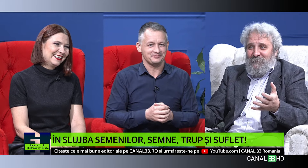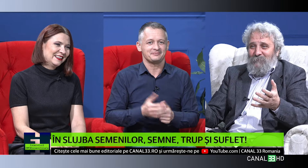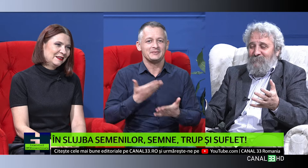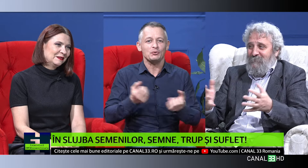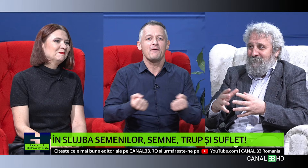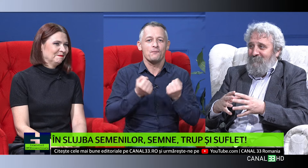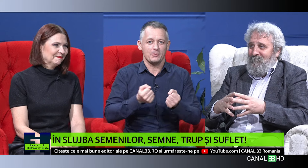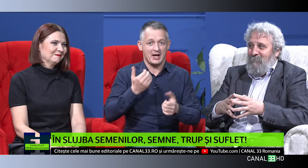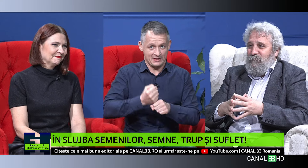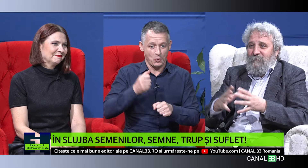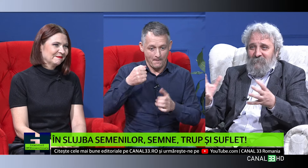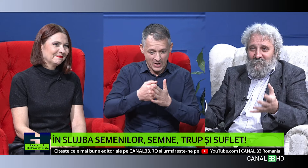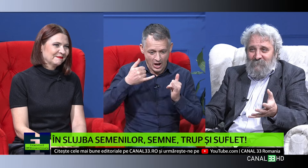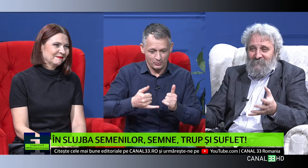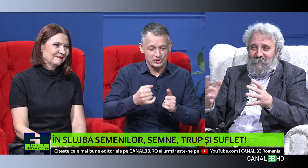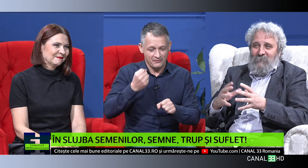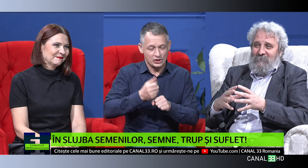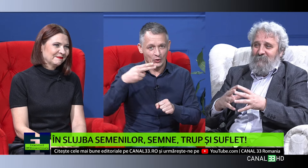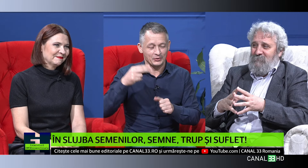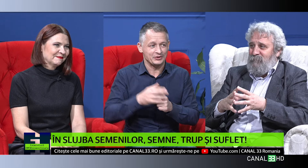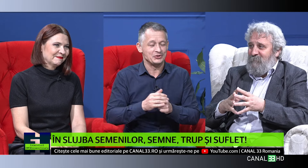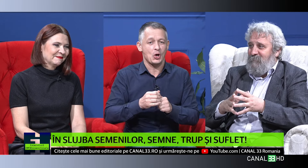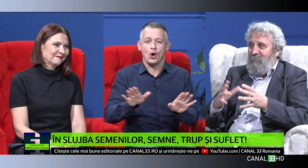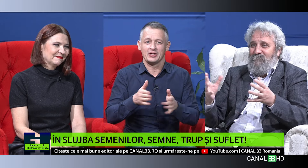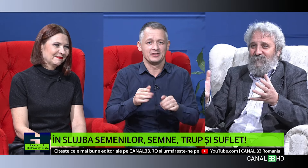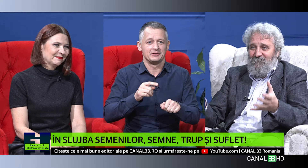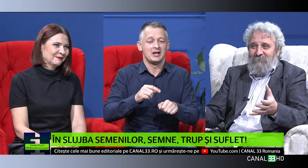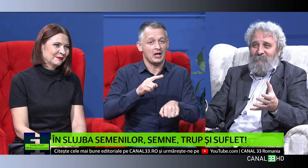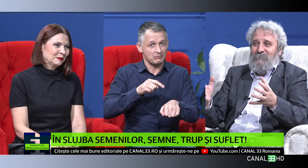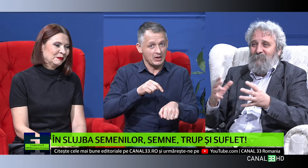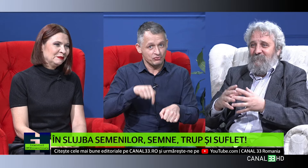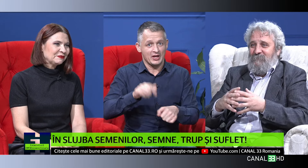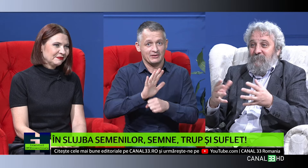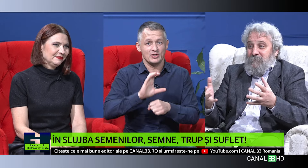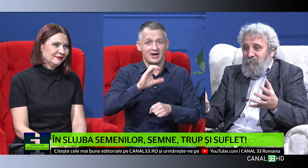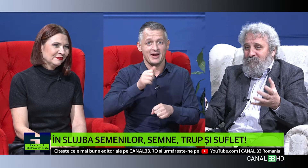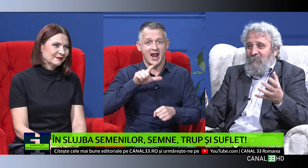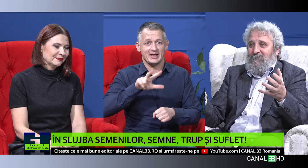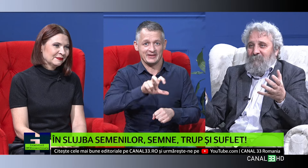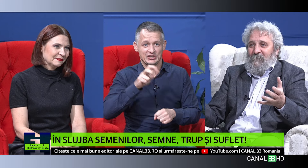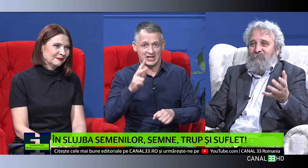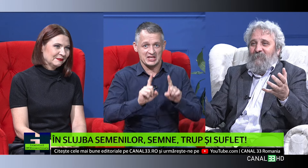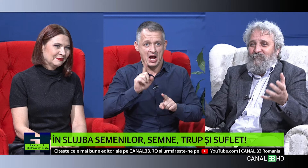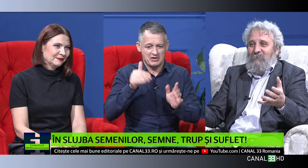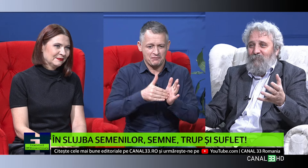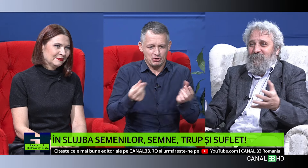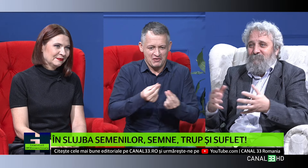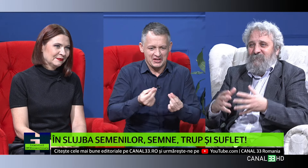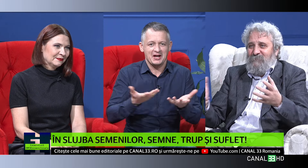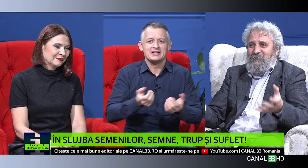în continuare. Și să știți că oricând aici la Canal 33, dacă veți avea nevoie vreodată de ceva care s-ar putea numi